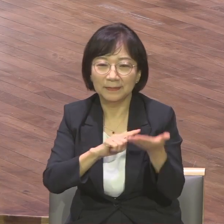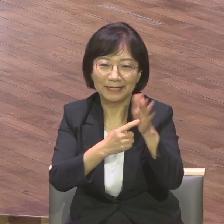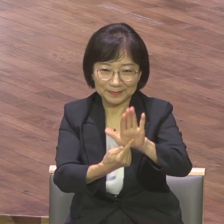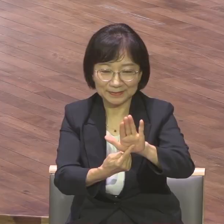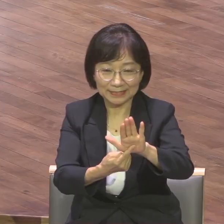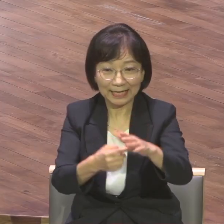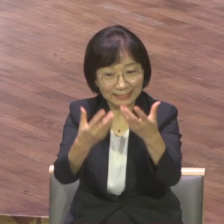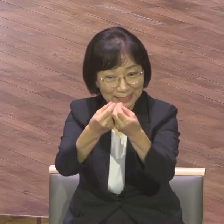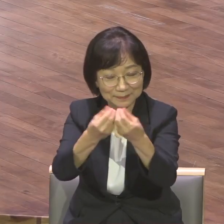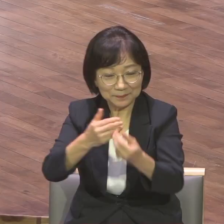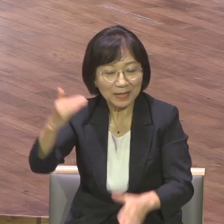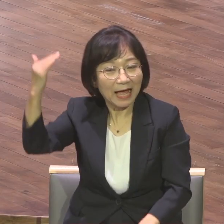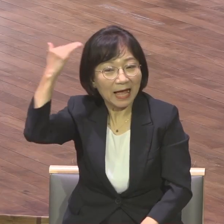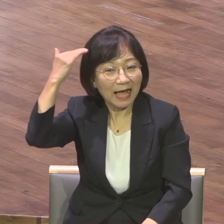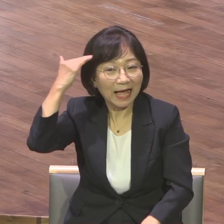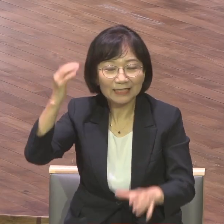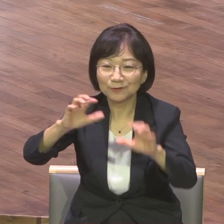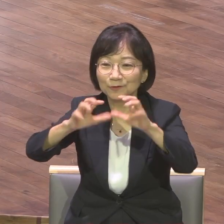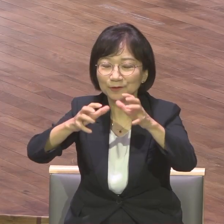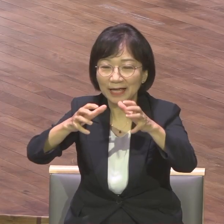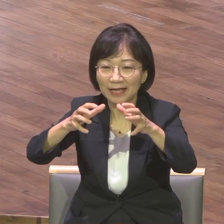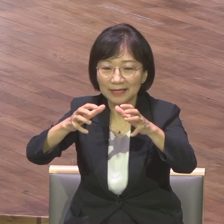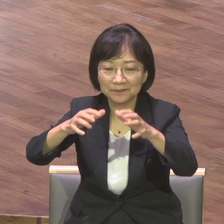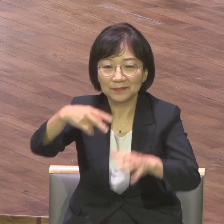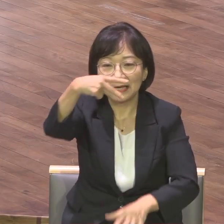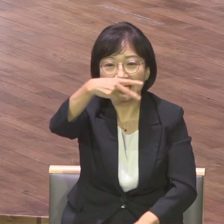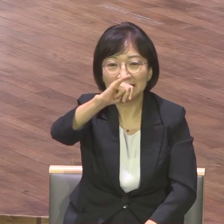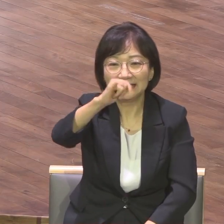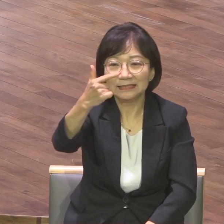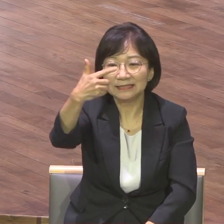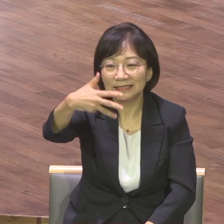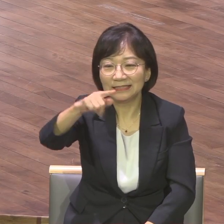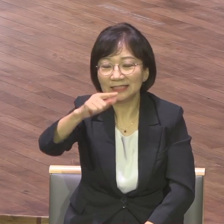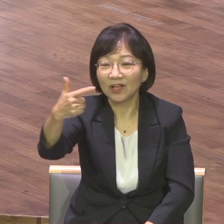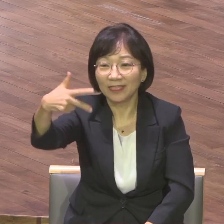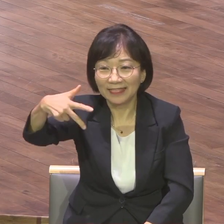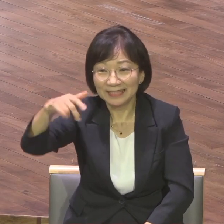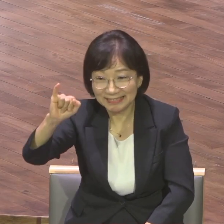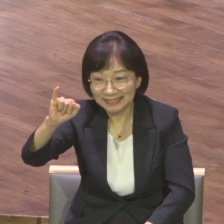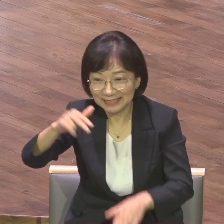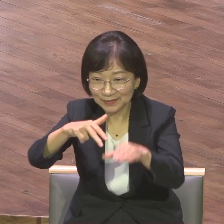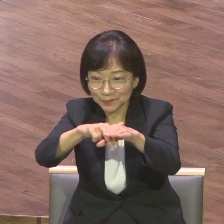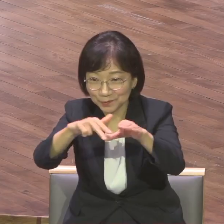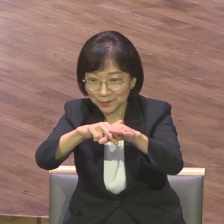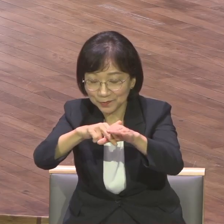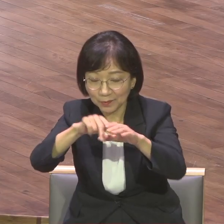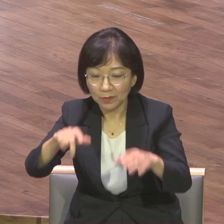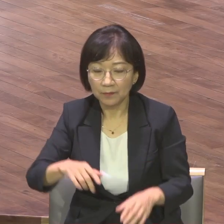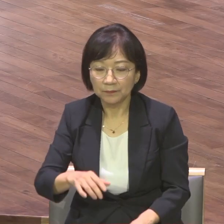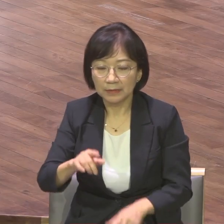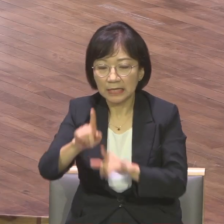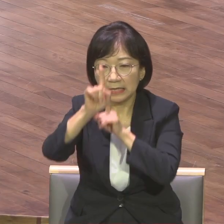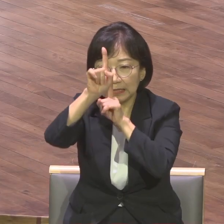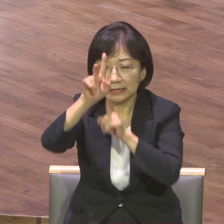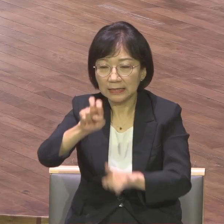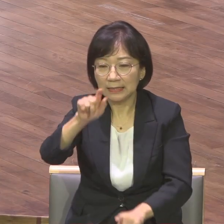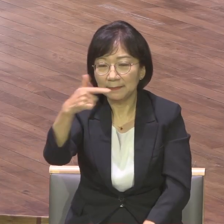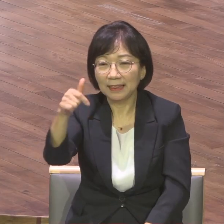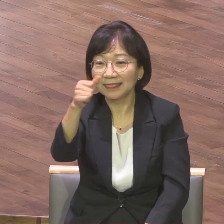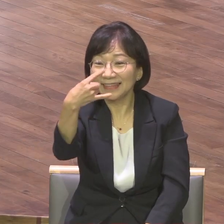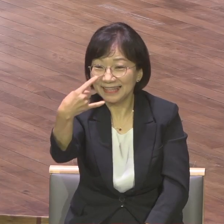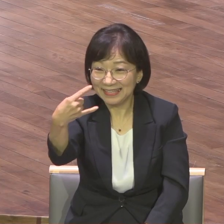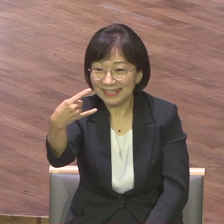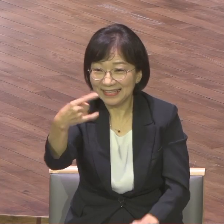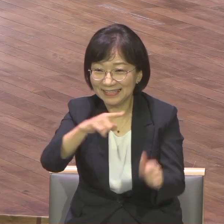우리나라만 봐도요, 이 부분 지금 실감하고 있잖아요. 신천지는 이만희를 약속의 목자,